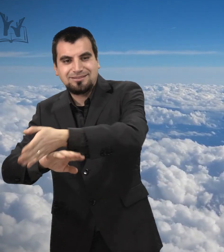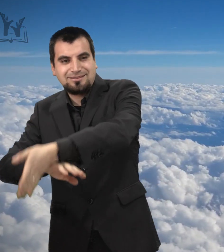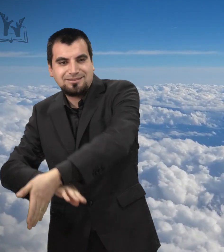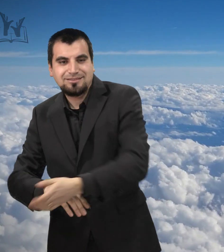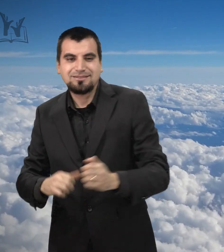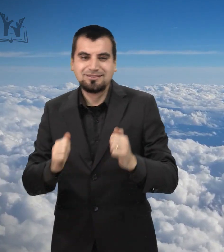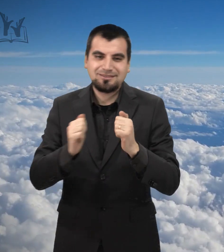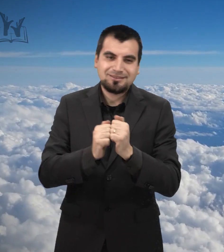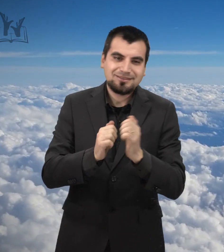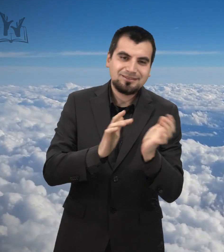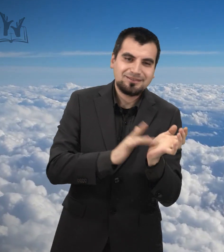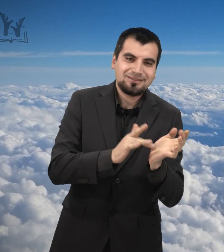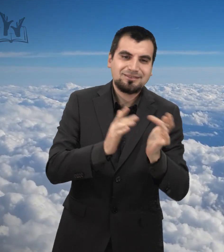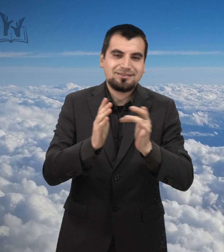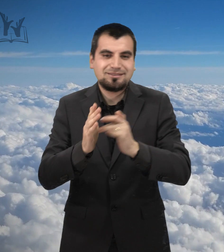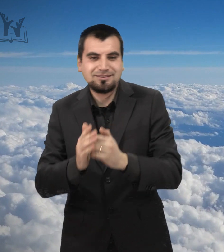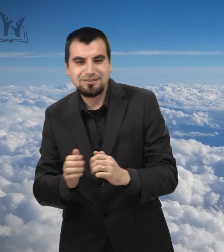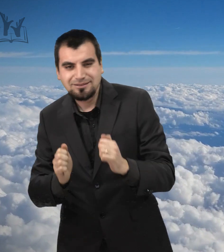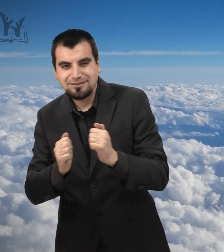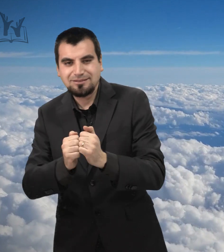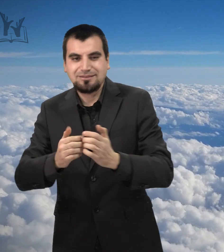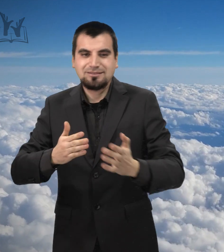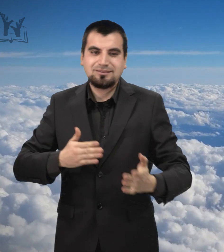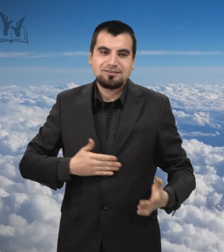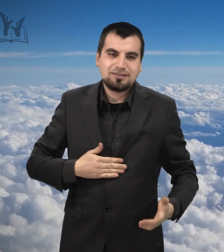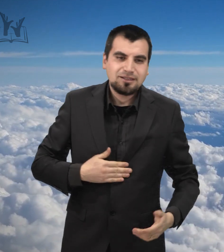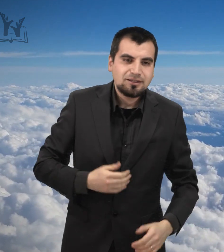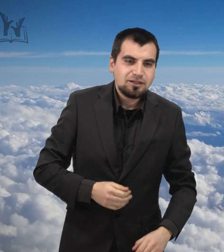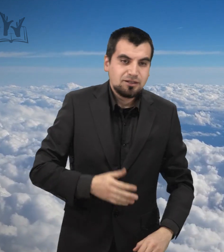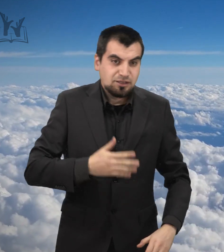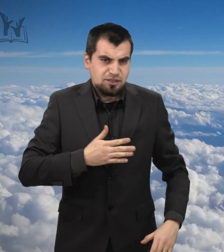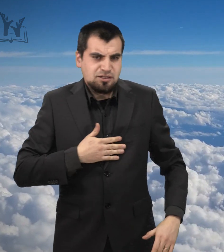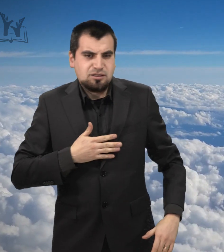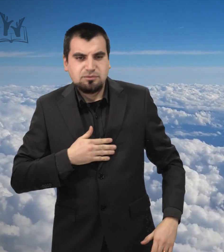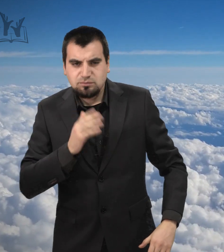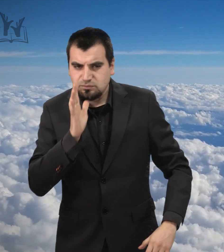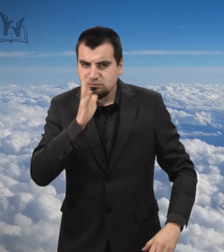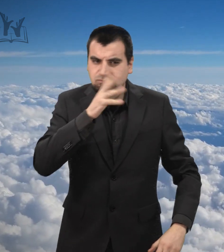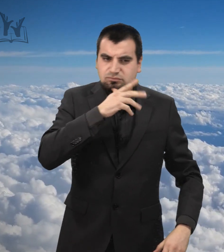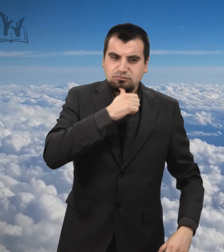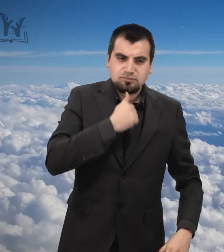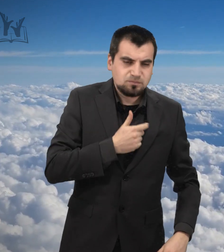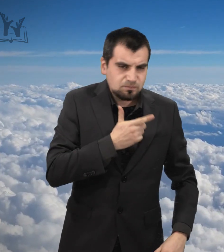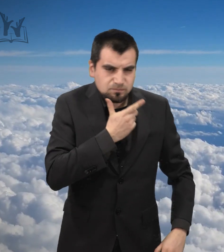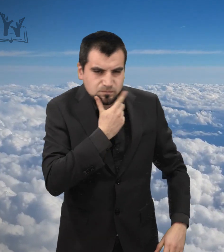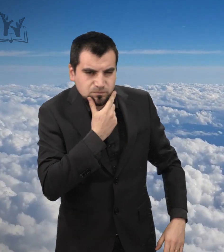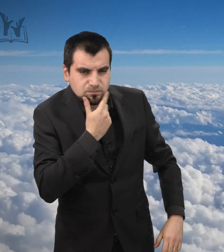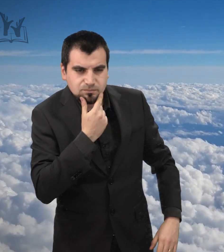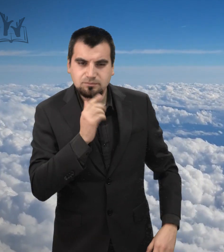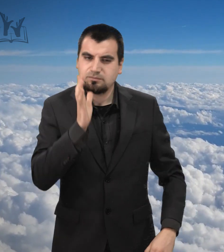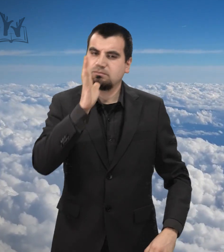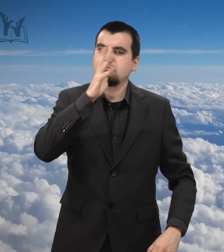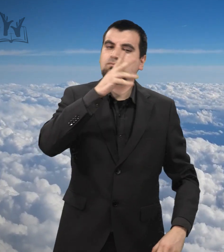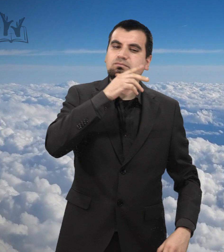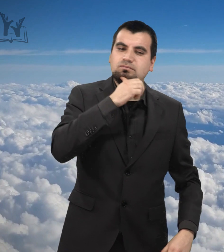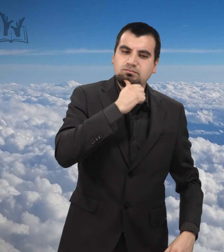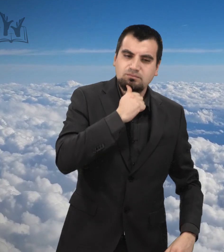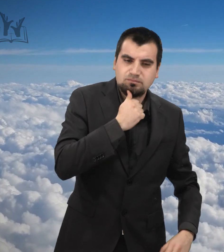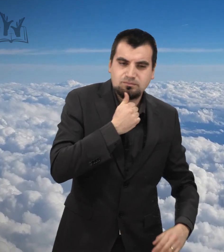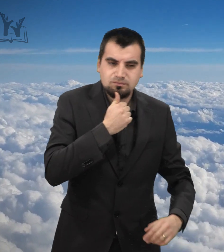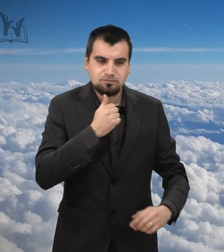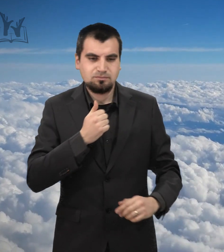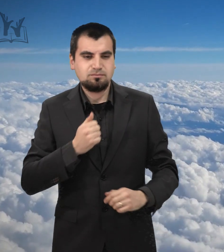Jesús! No tengo miedo, no tengo dudas, pues Jesús